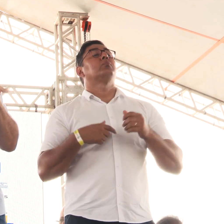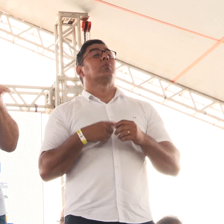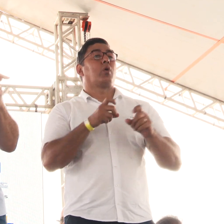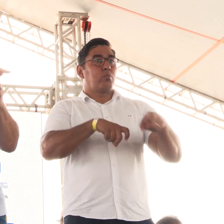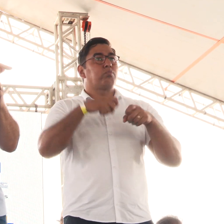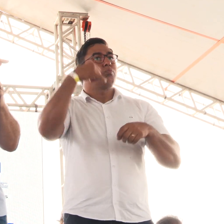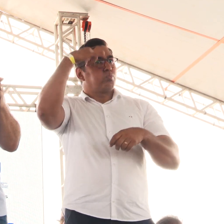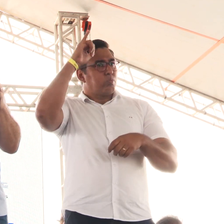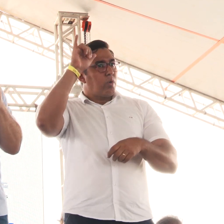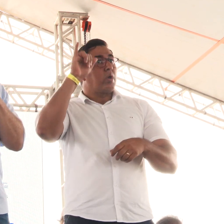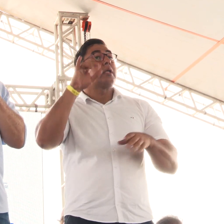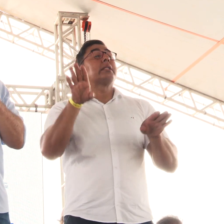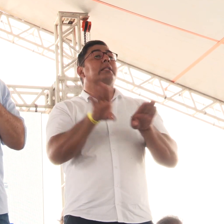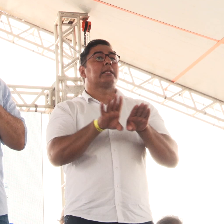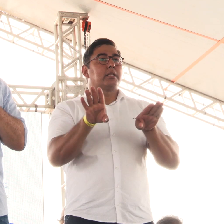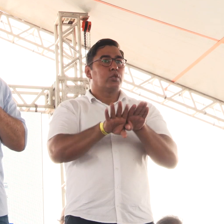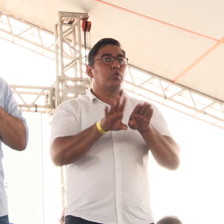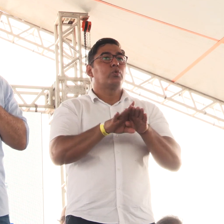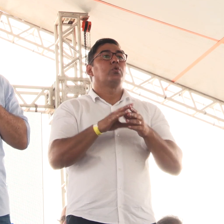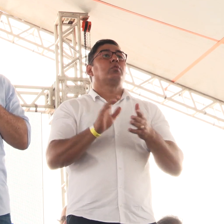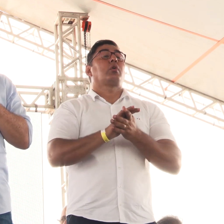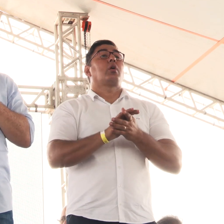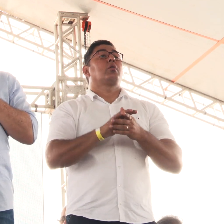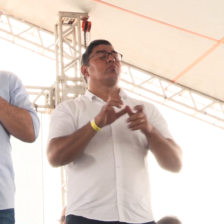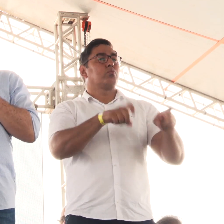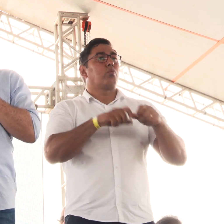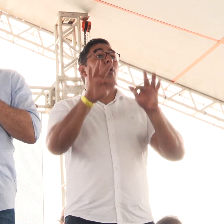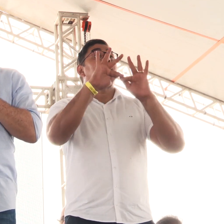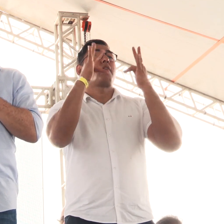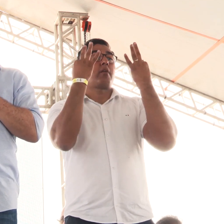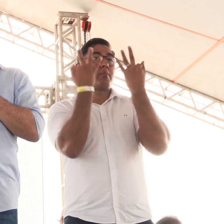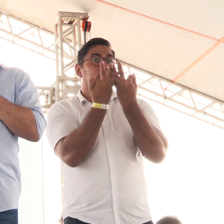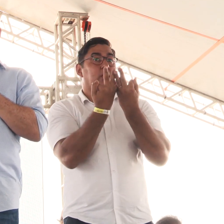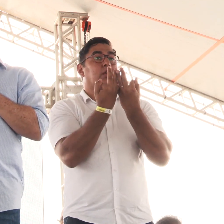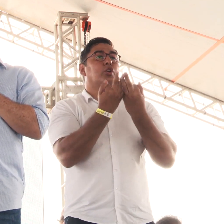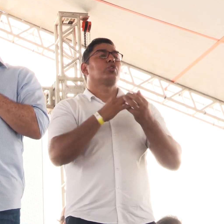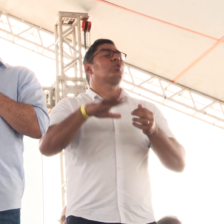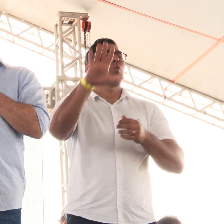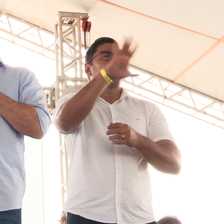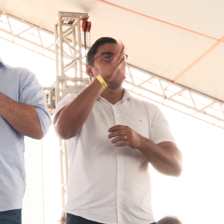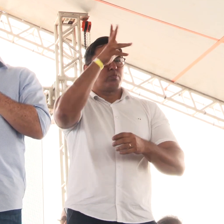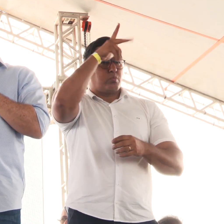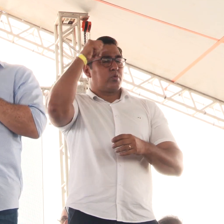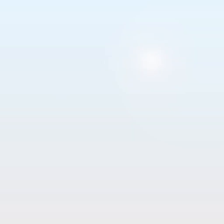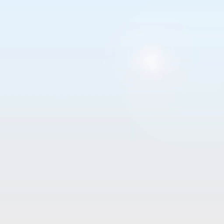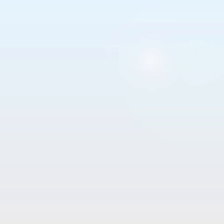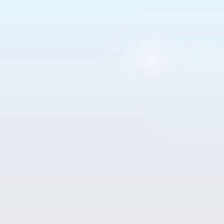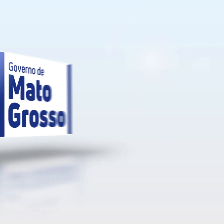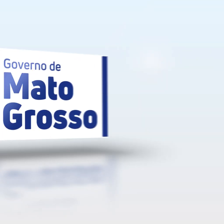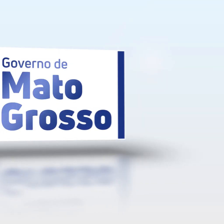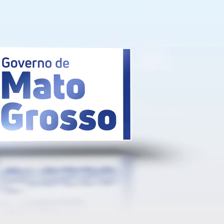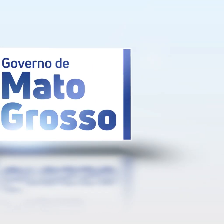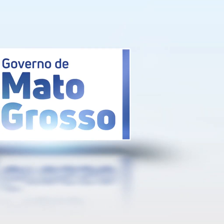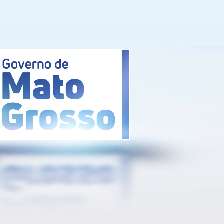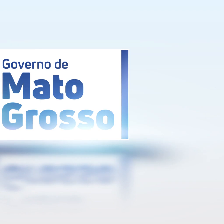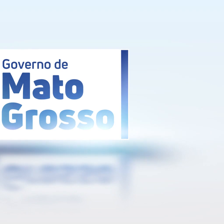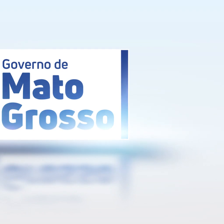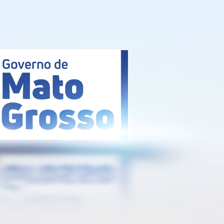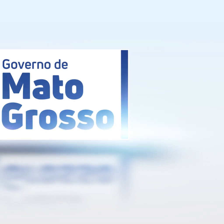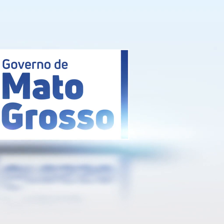ser compartilhada também pela agricultura familiar, por todos os mato-grossenses e por todos os brasileiros.